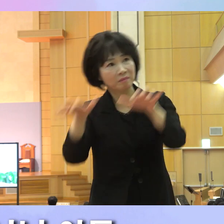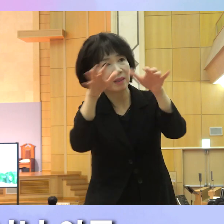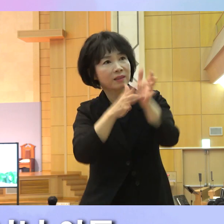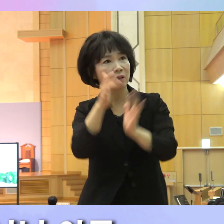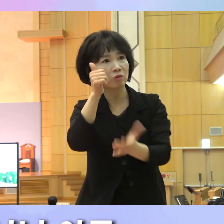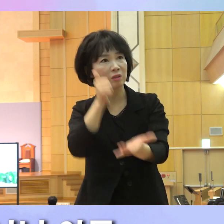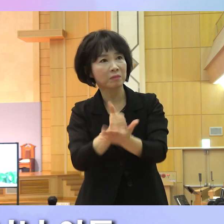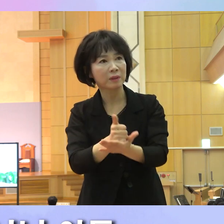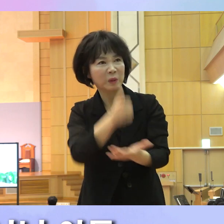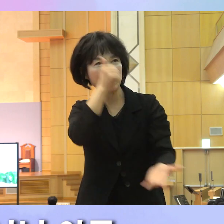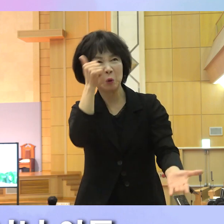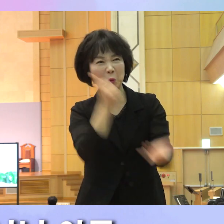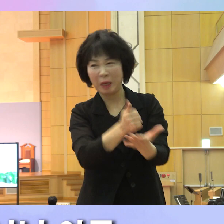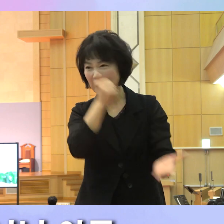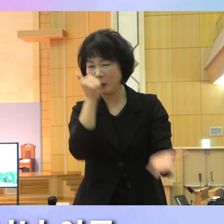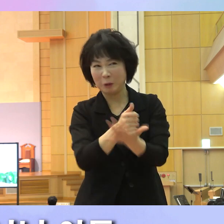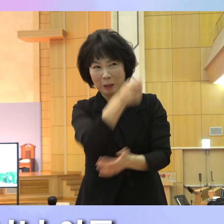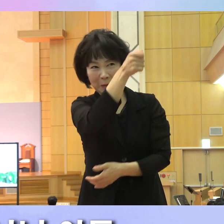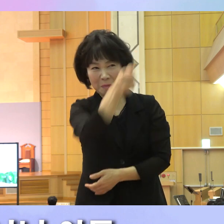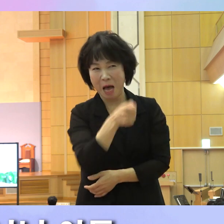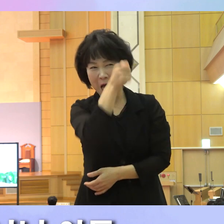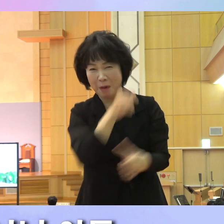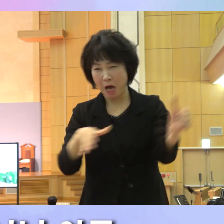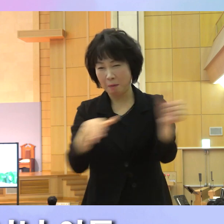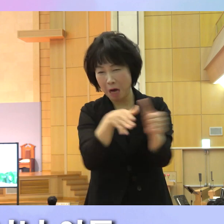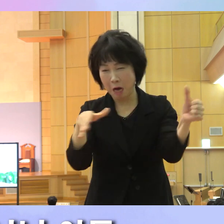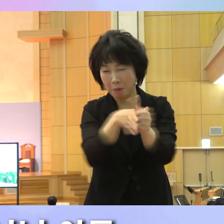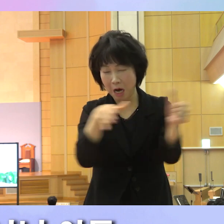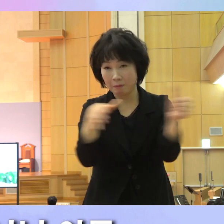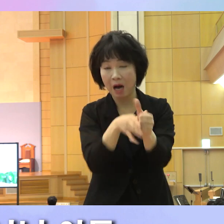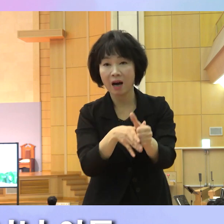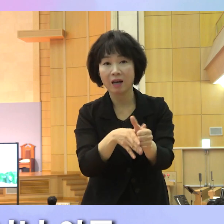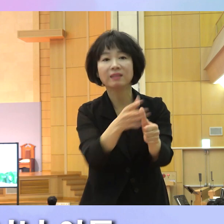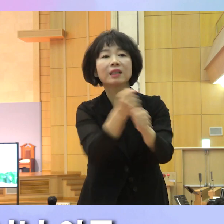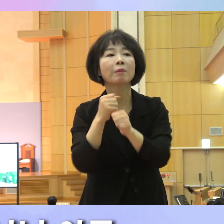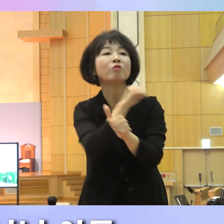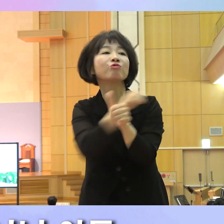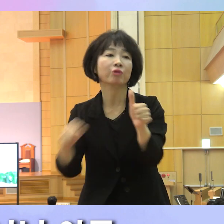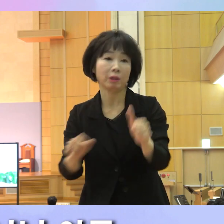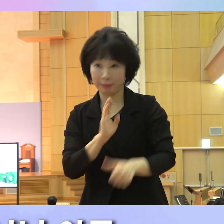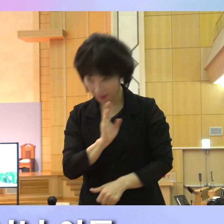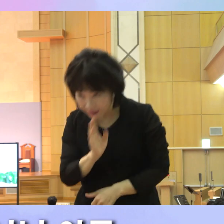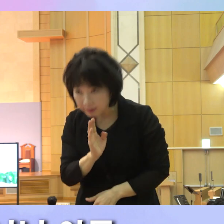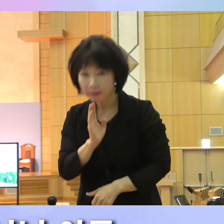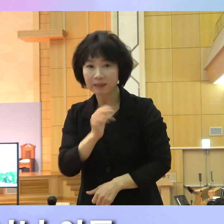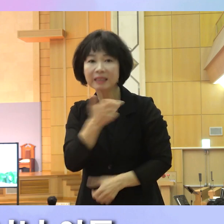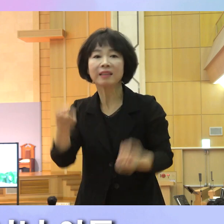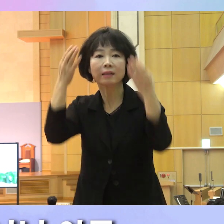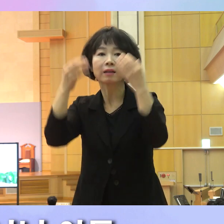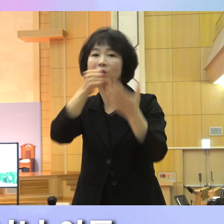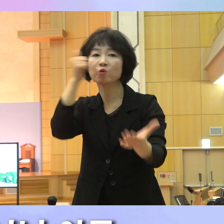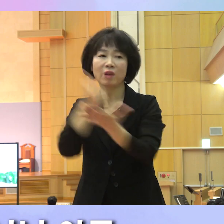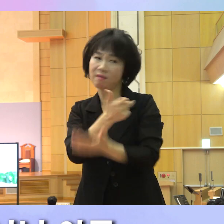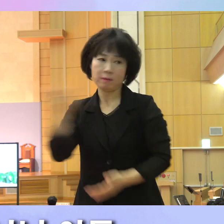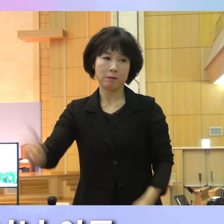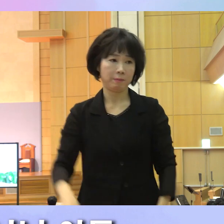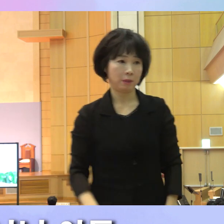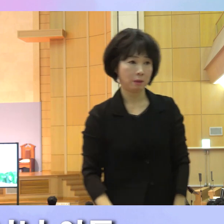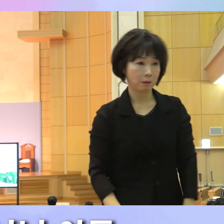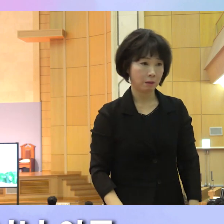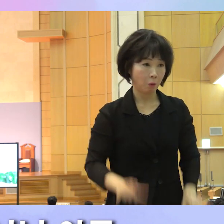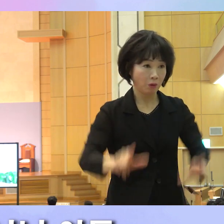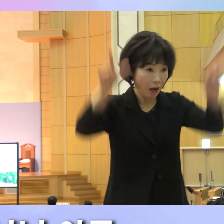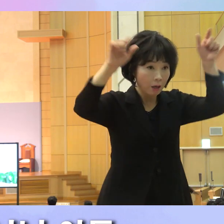해서 빌라도에게 심판받아 죽게 만들었던 자들이 대제사장들이란 말이에요. 오늘날 우리도